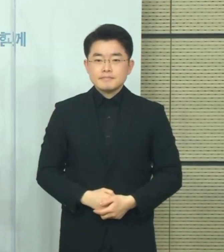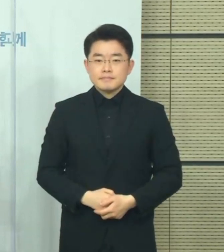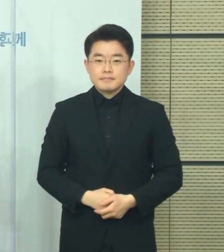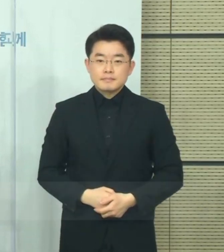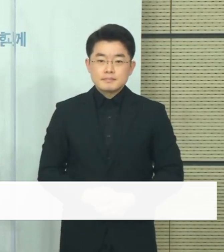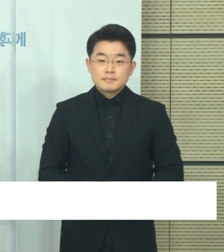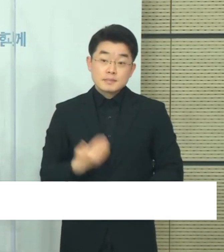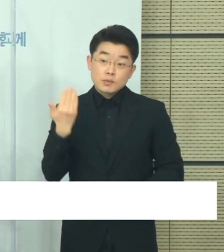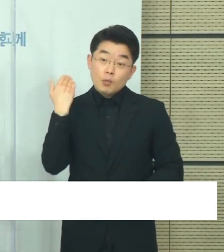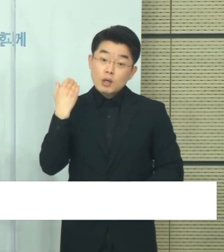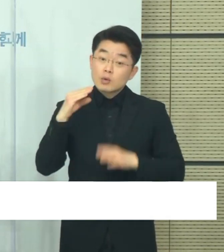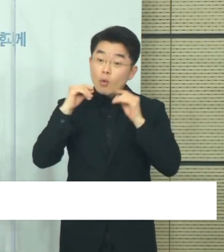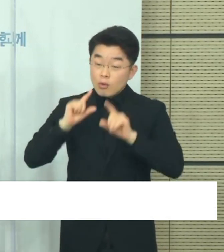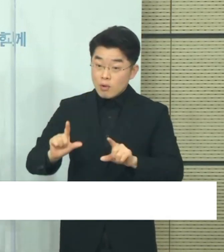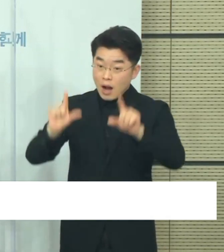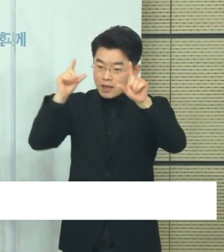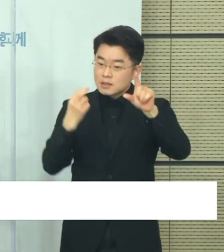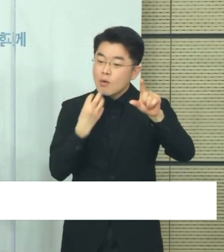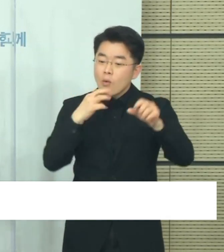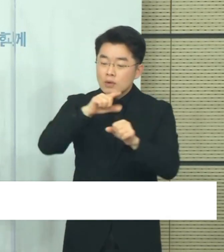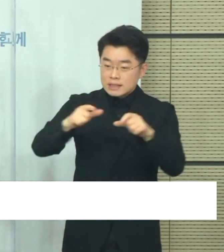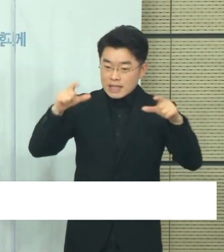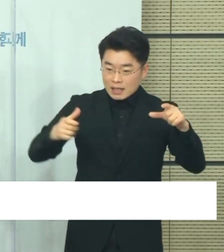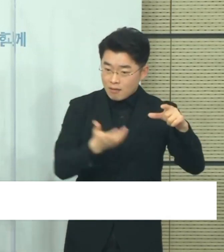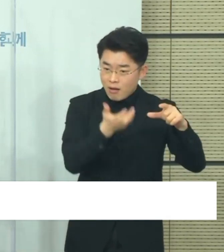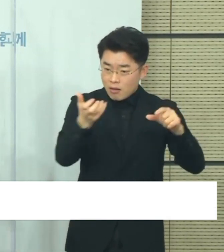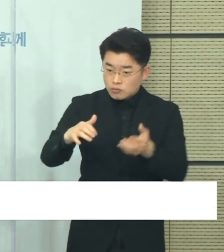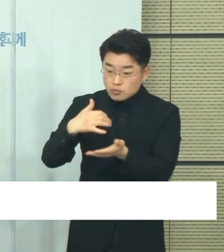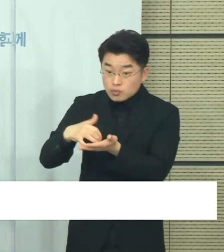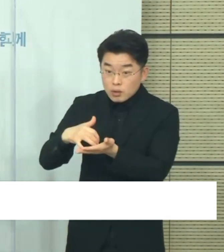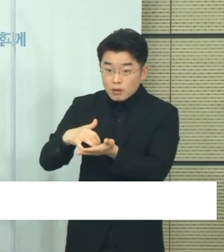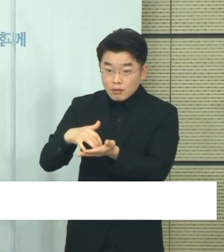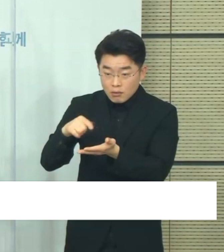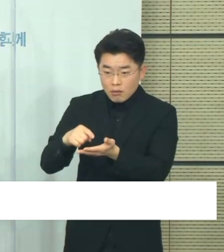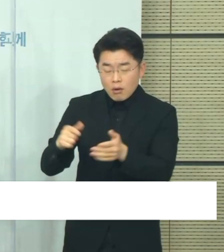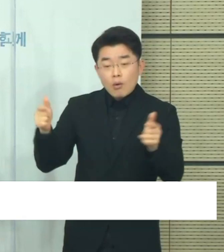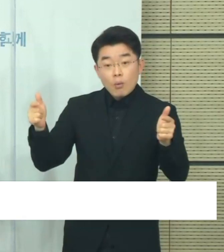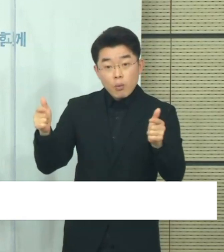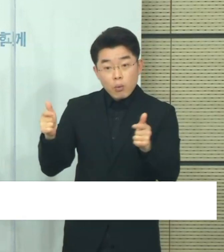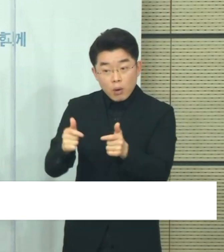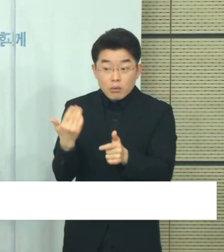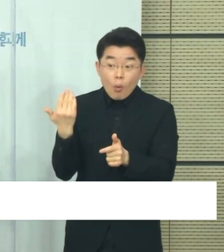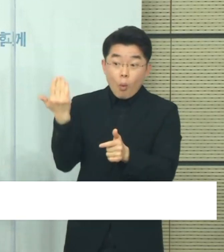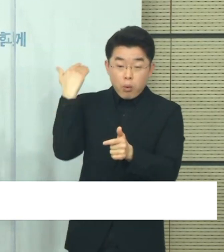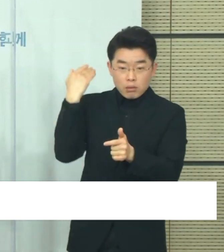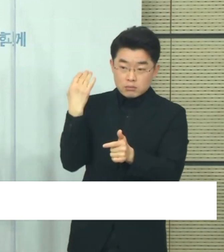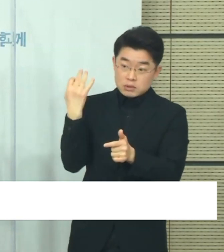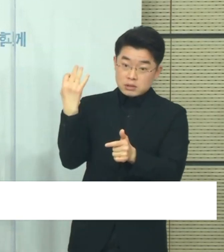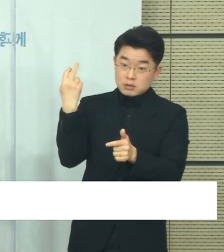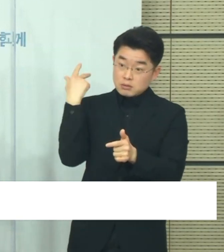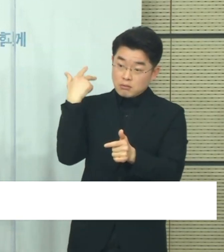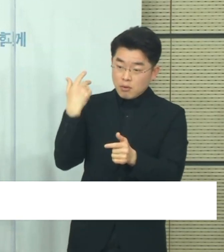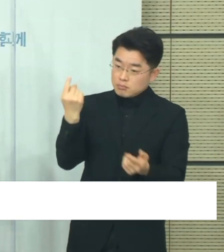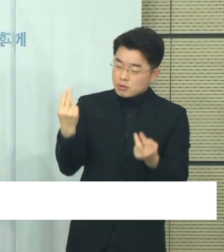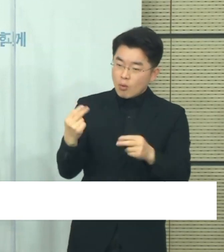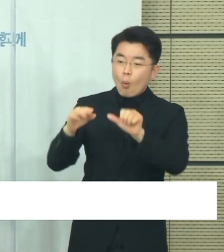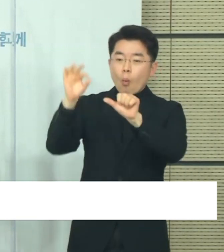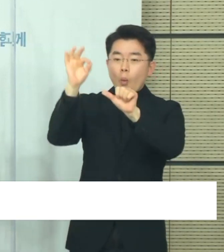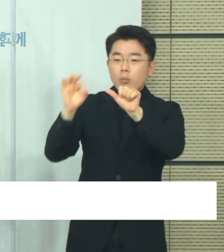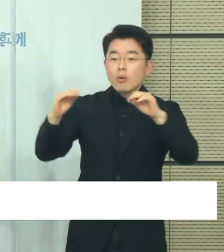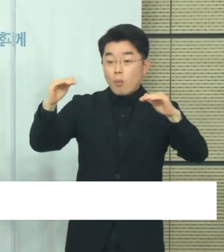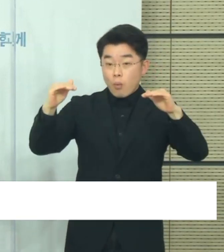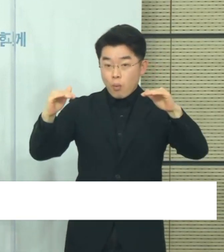지난 주말 수도 끈의 이 동향을 보면 다시 측정 이전 주위에 비해 약 5 표 센터 감소하며